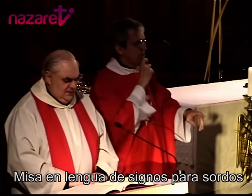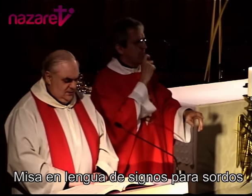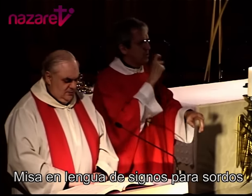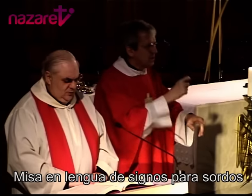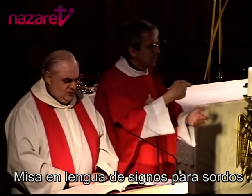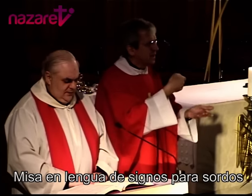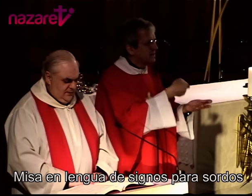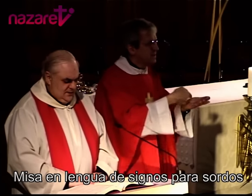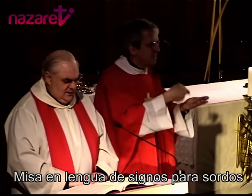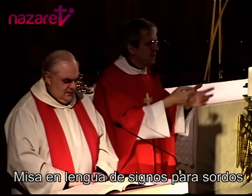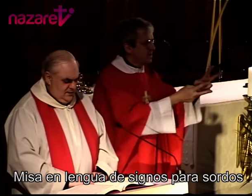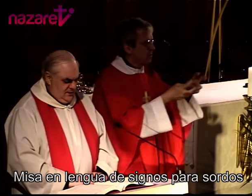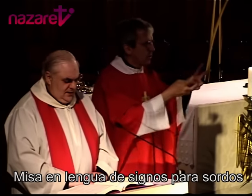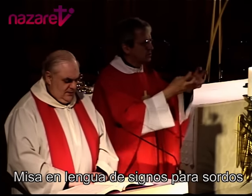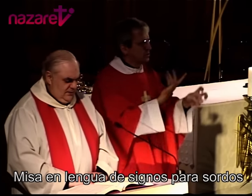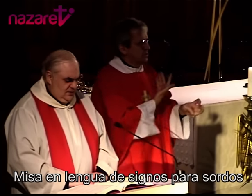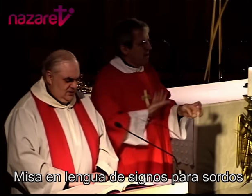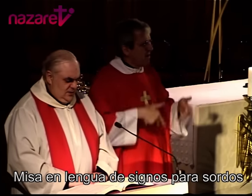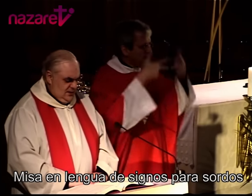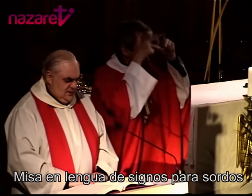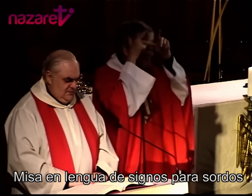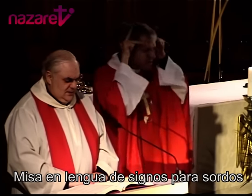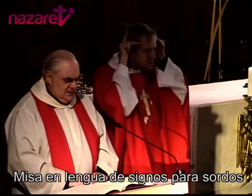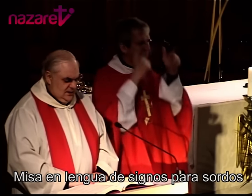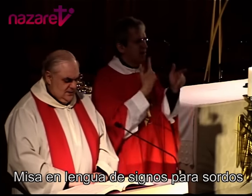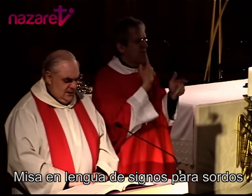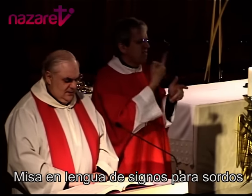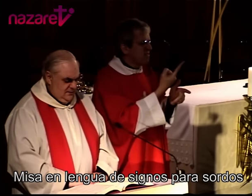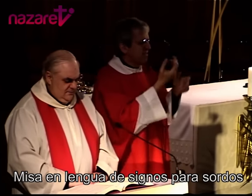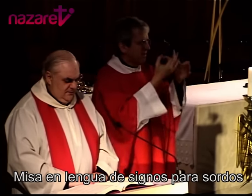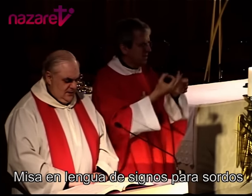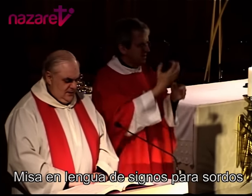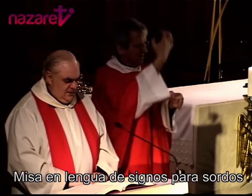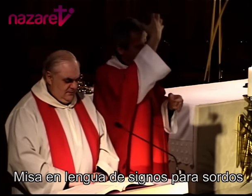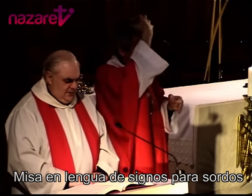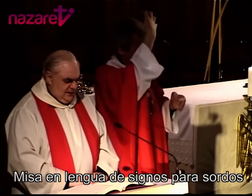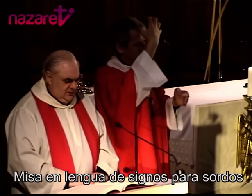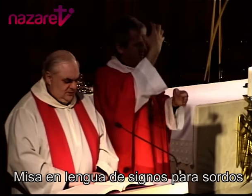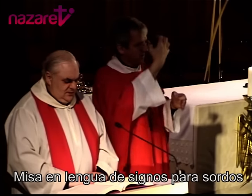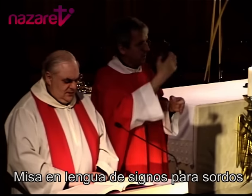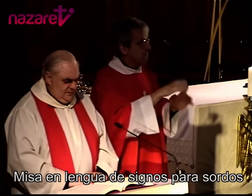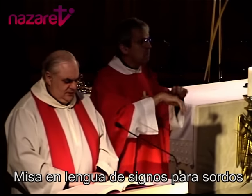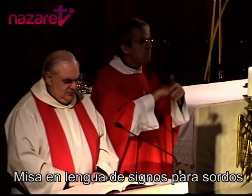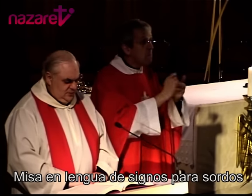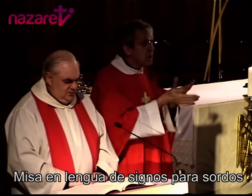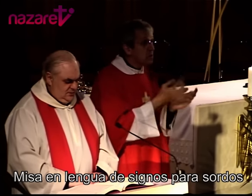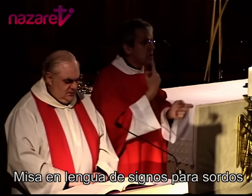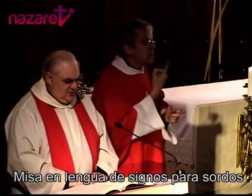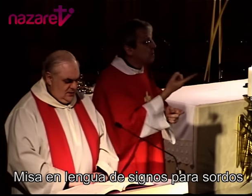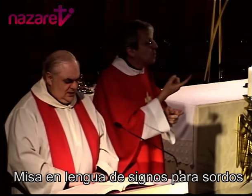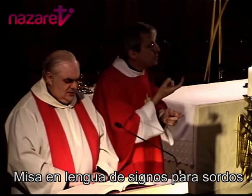se paguen tributos al César y diciendo que es el Mesías rey». Pilato le